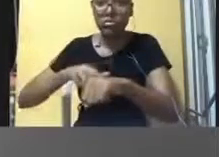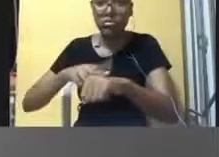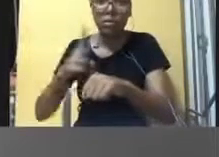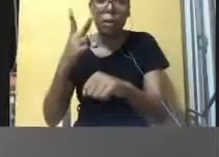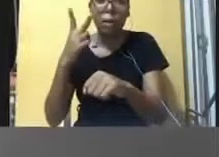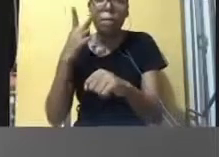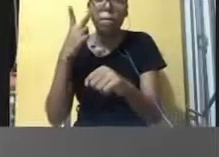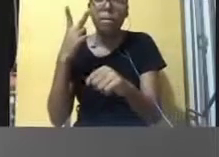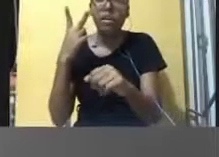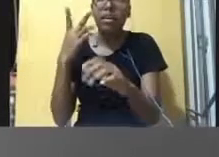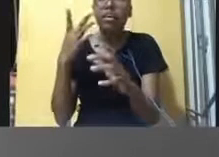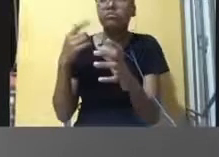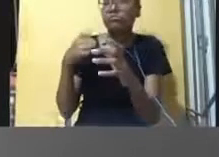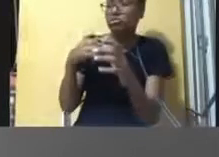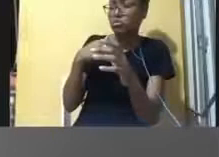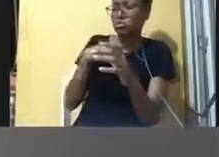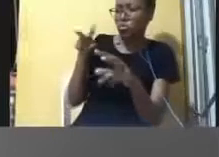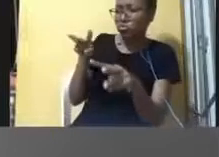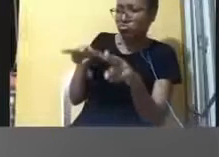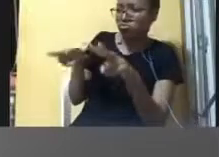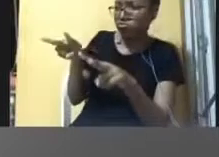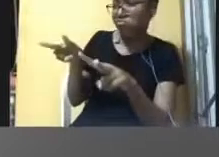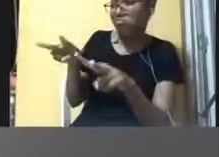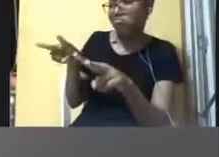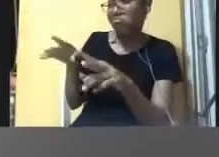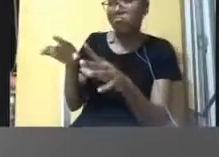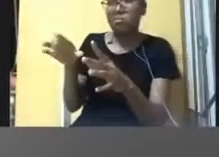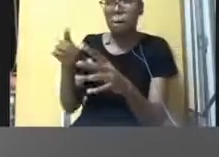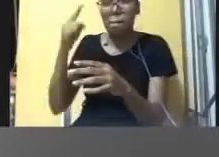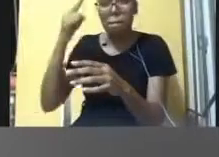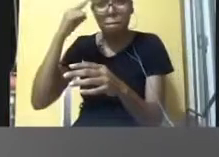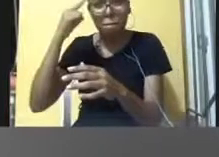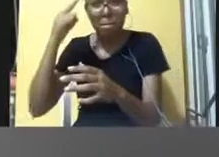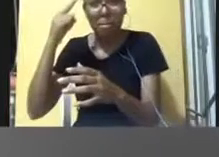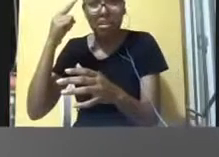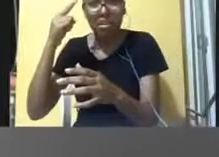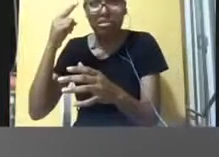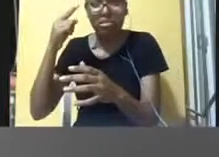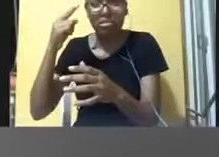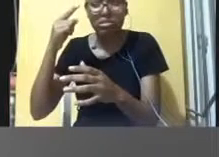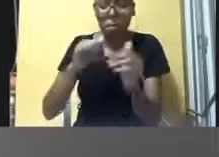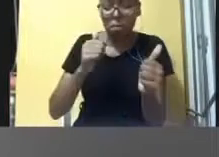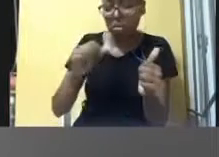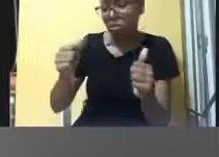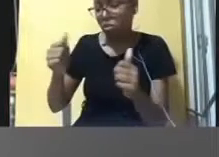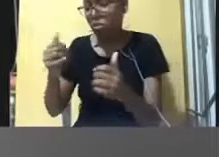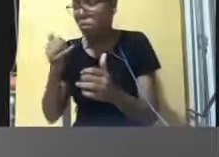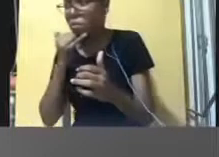filtros culturales no es necesariamente perjudicial ni reviste en sí un